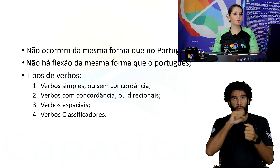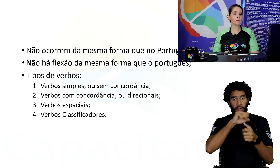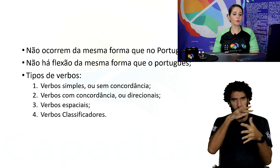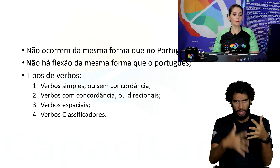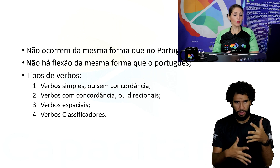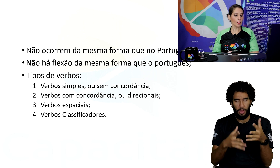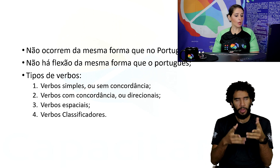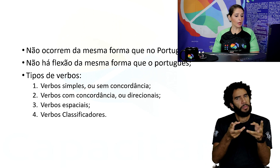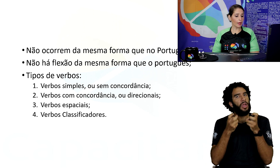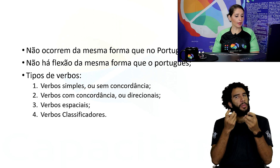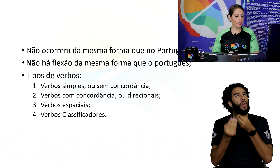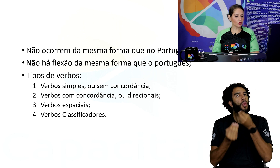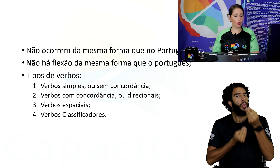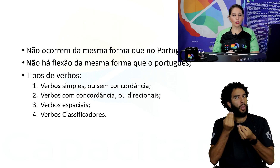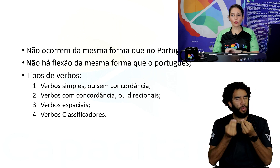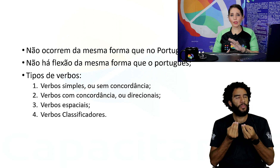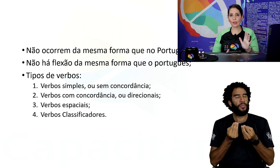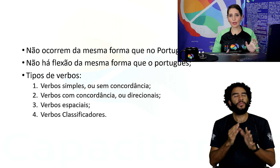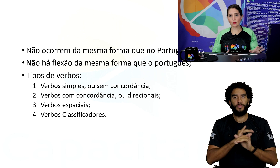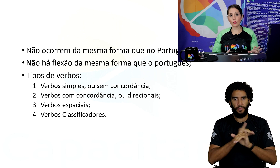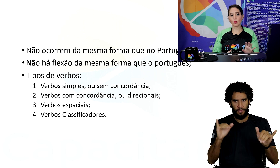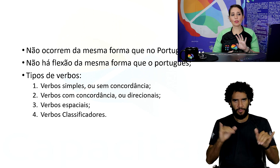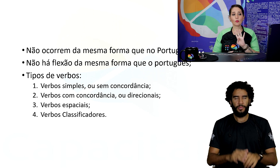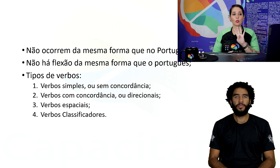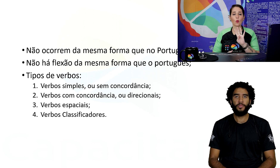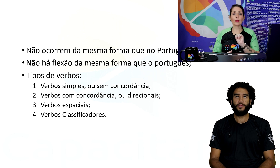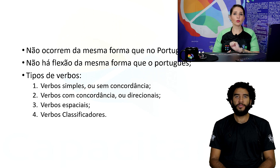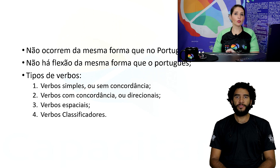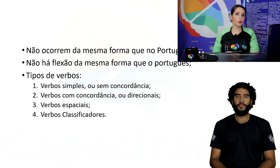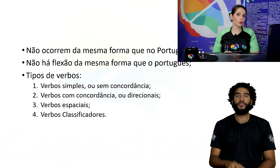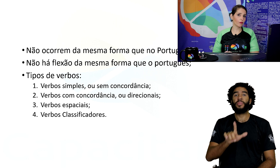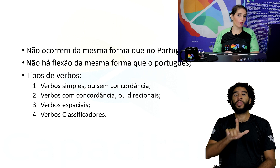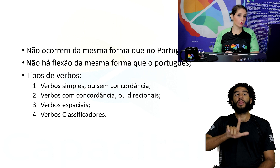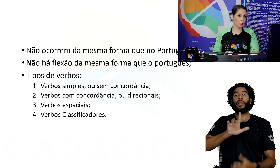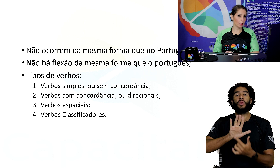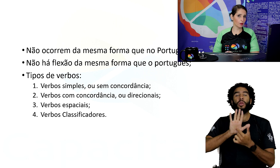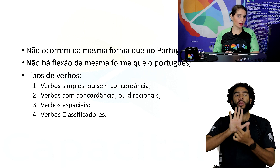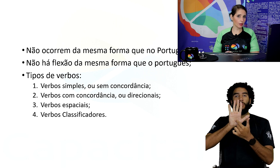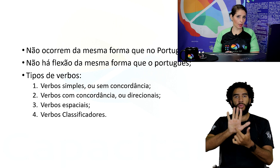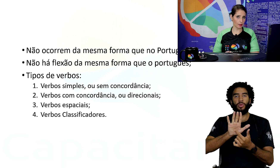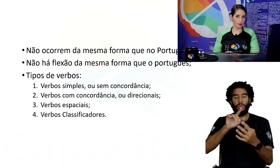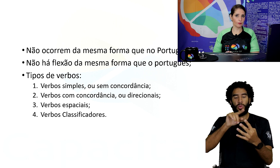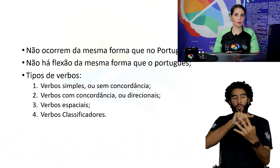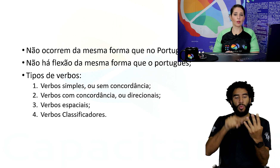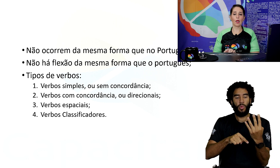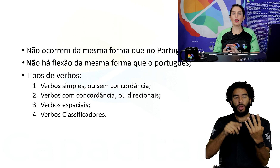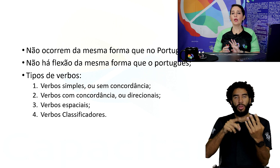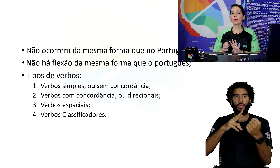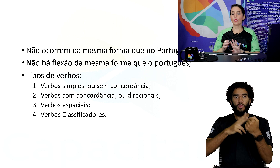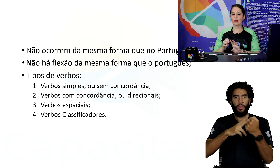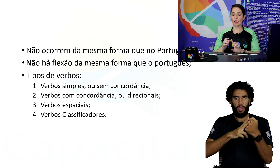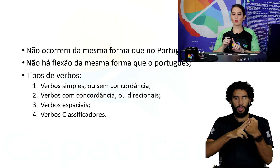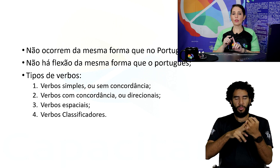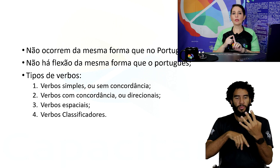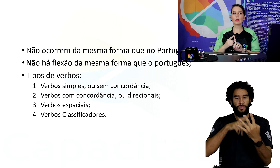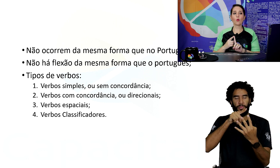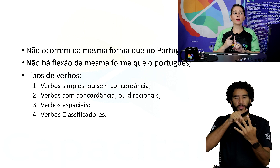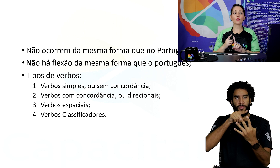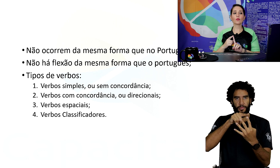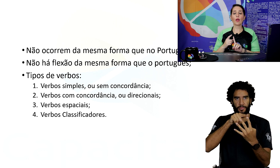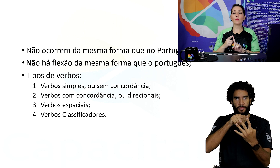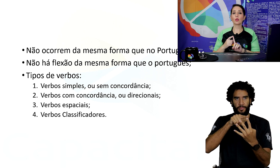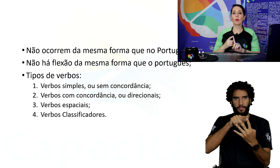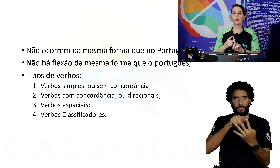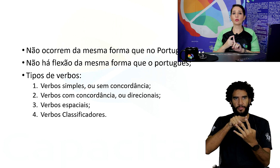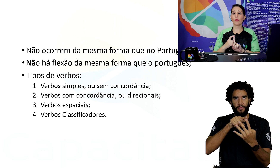ok? De acordo com a literatura, nós temos 4 tipos de verbos na língua de sinais. Tá? Nós temos, inicialmente,